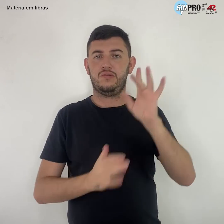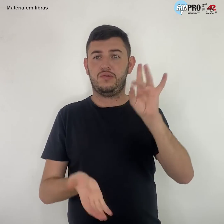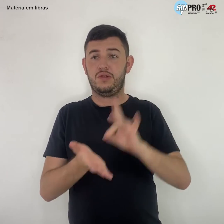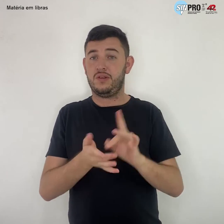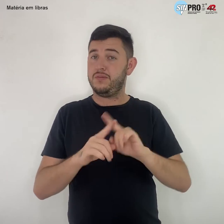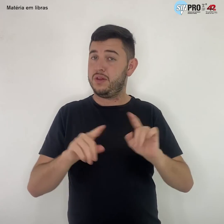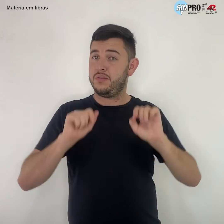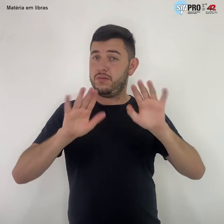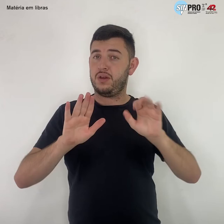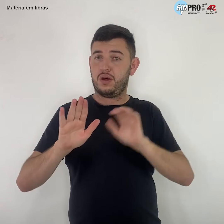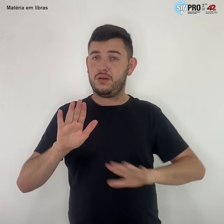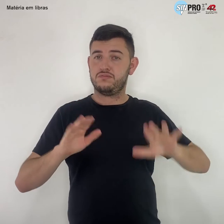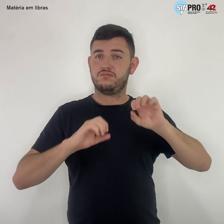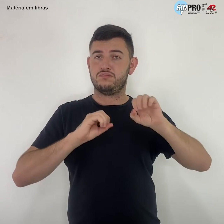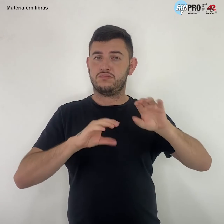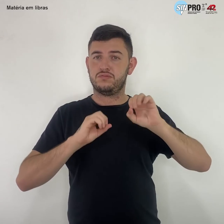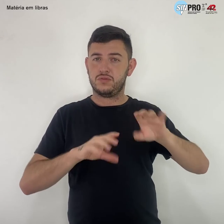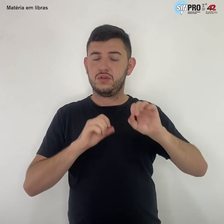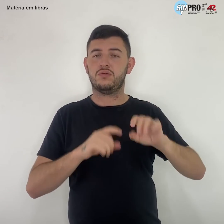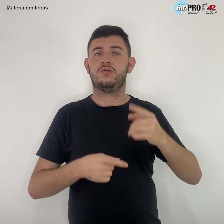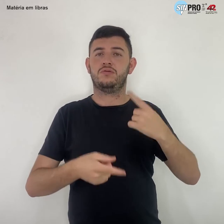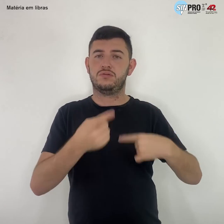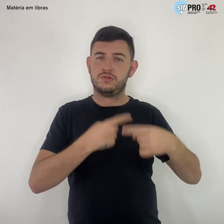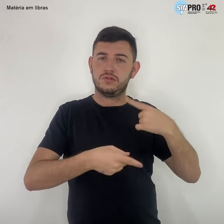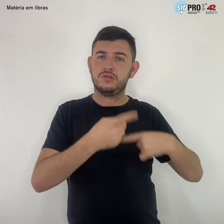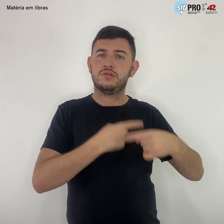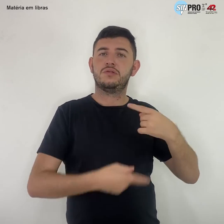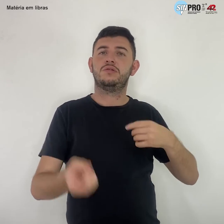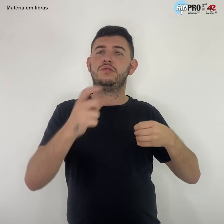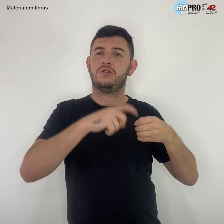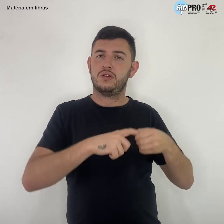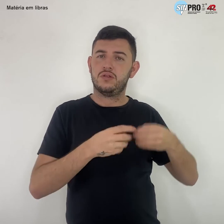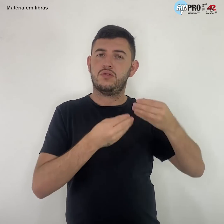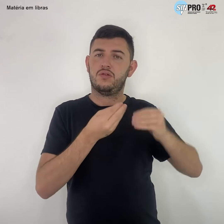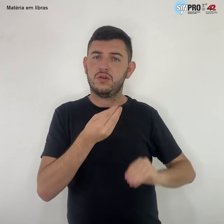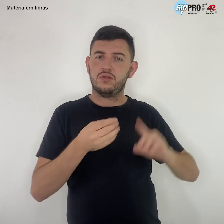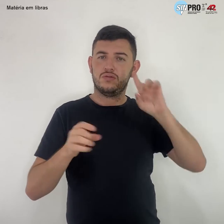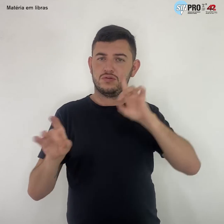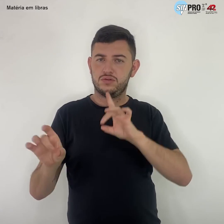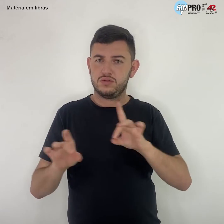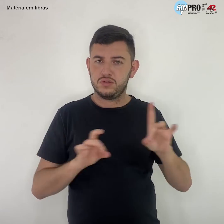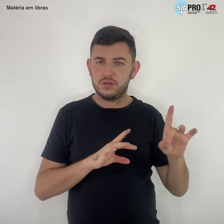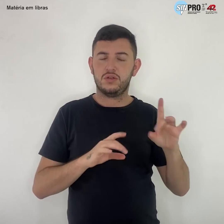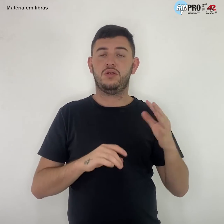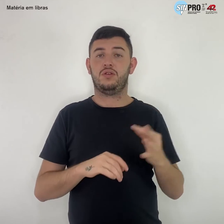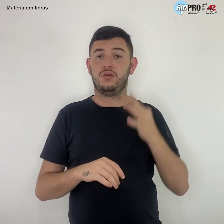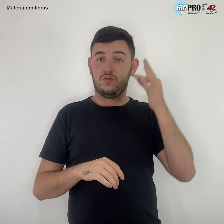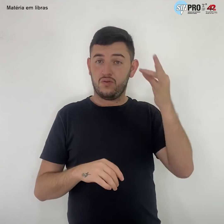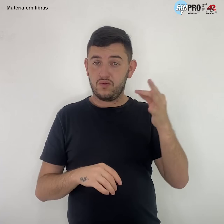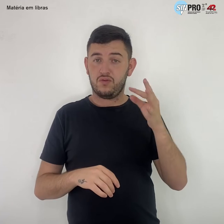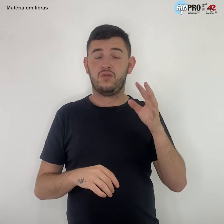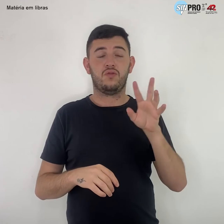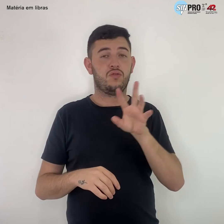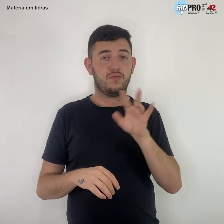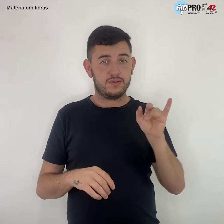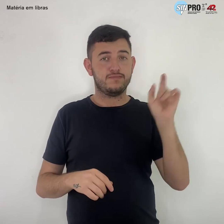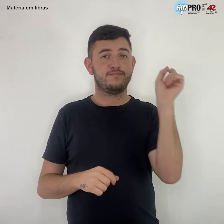tem retroagido diariamente, fato que será sentido em um futuro bem próximo, refletindo